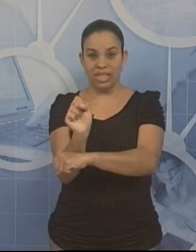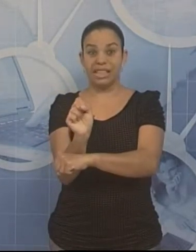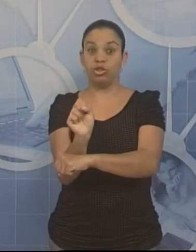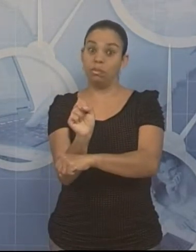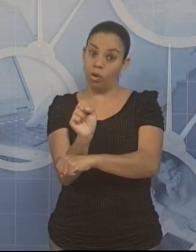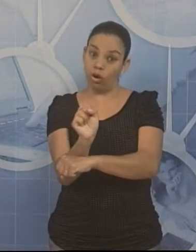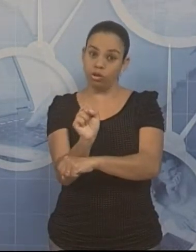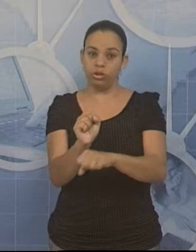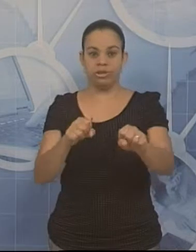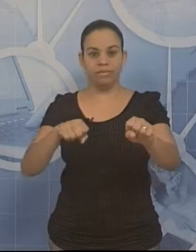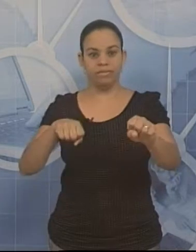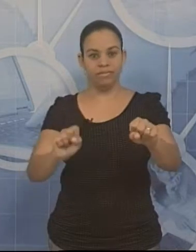sinal de moto